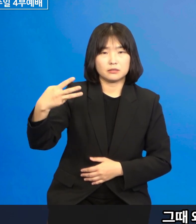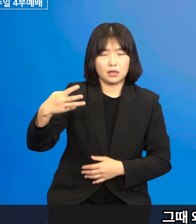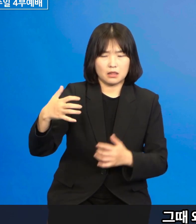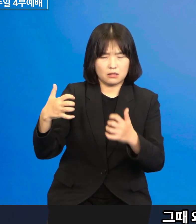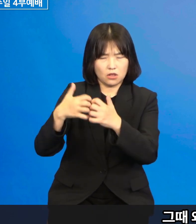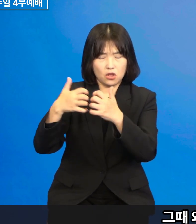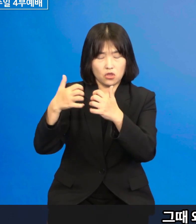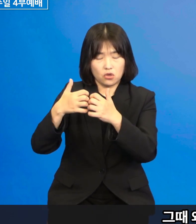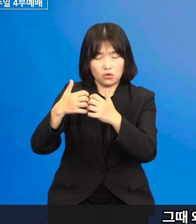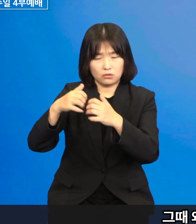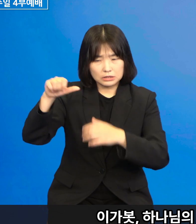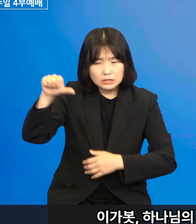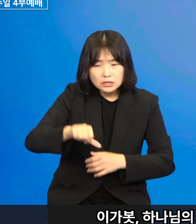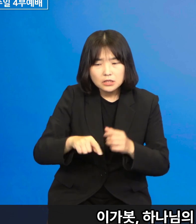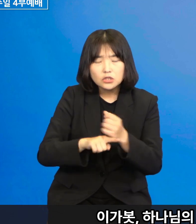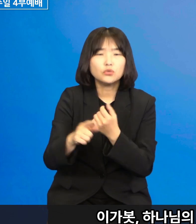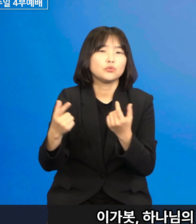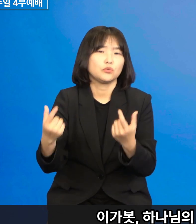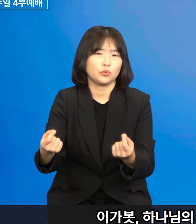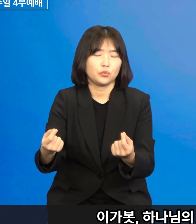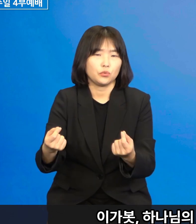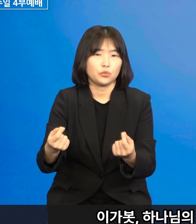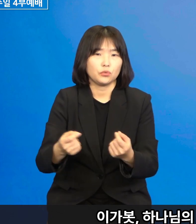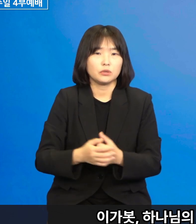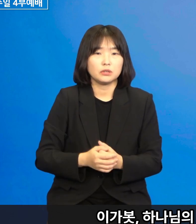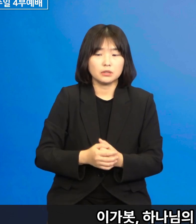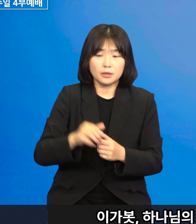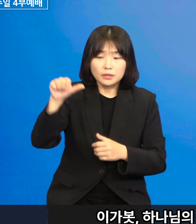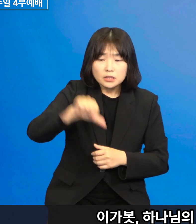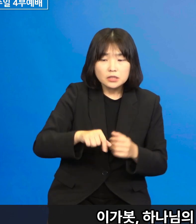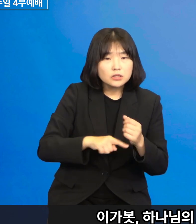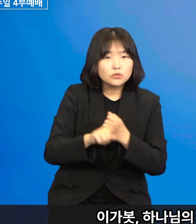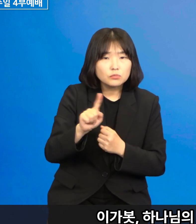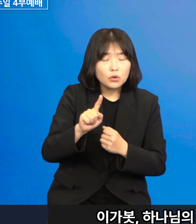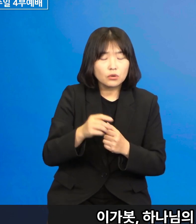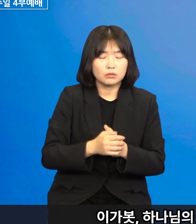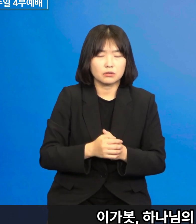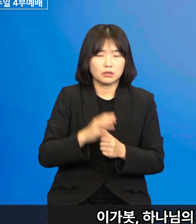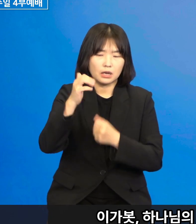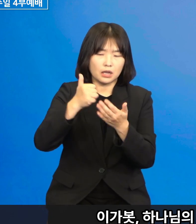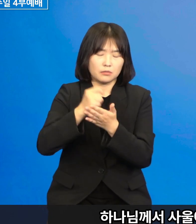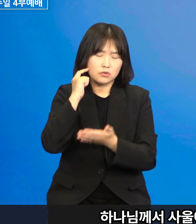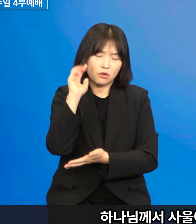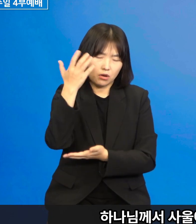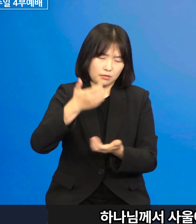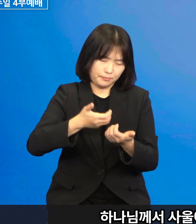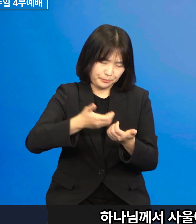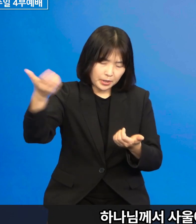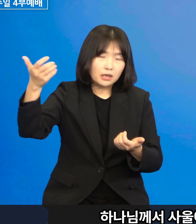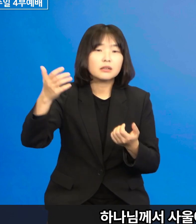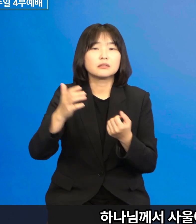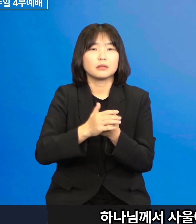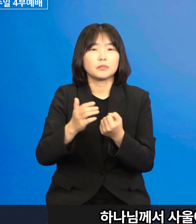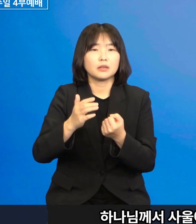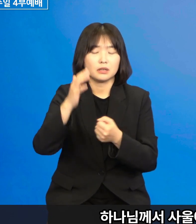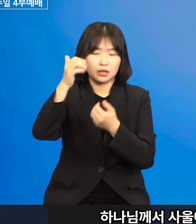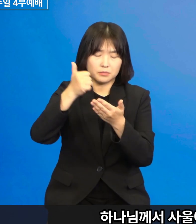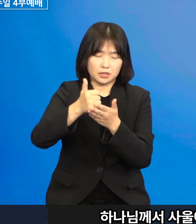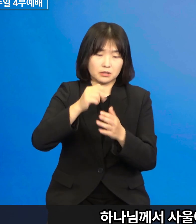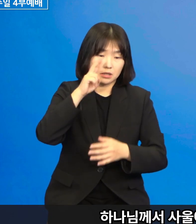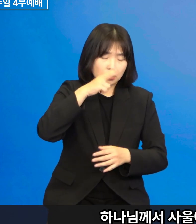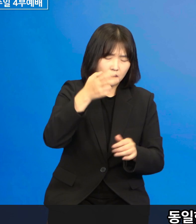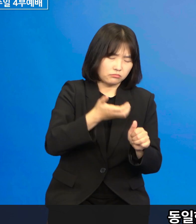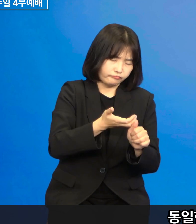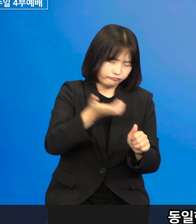왜 졌습니까? 이가봇, 하나님의 영광이 떠나갔기 때문에, 하나님께서 사울에게서 떠나갔기